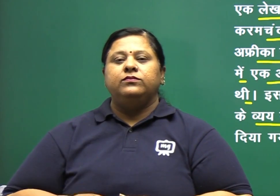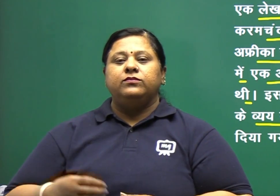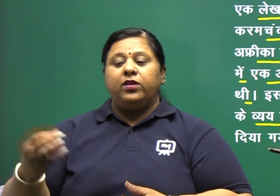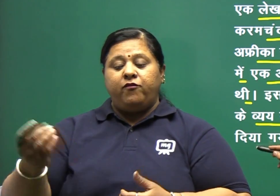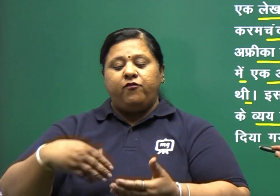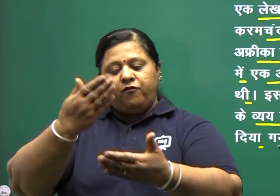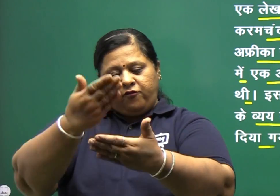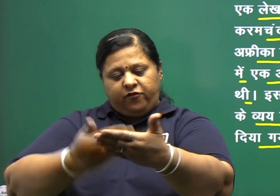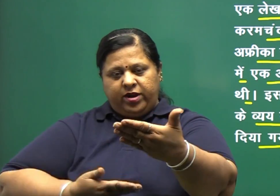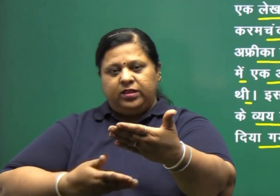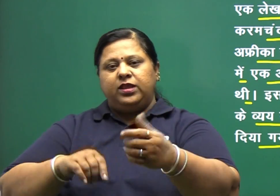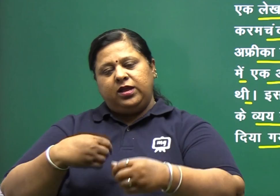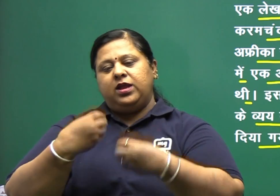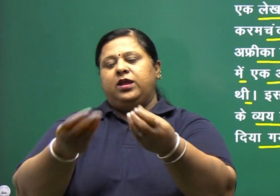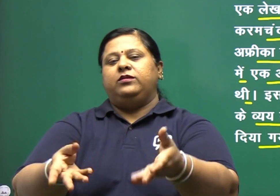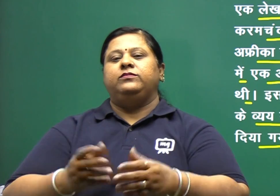विवरण दिया गया है।